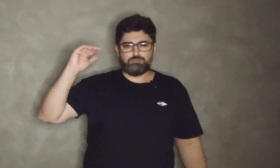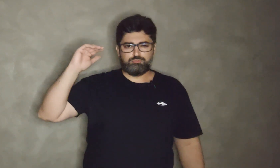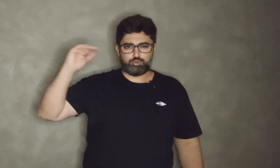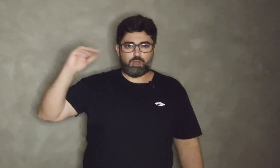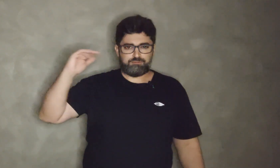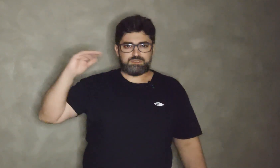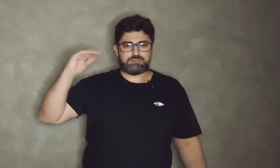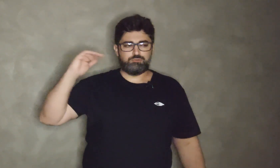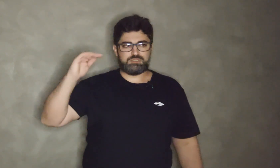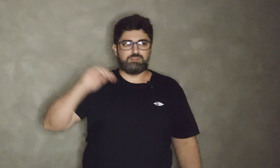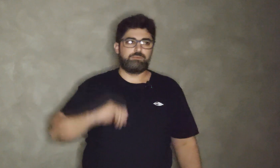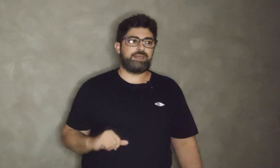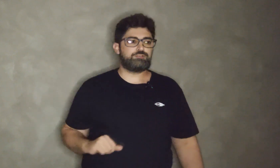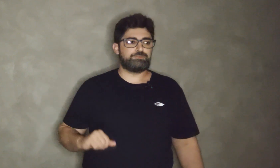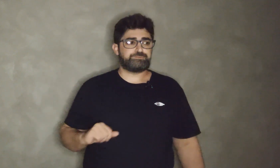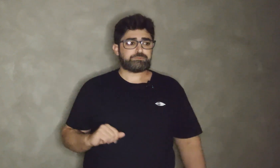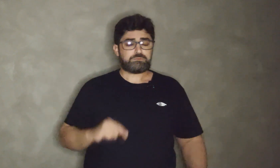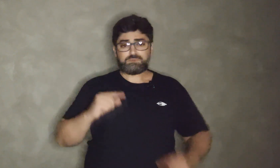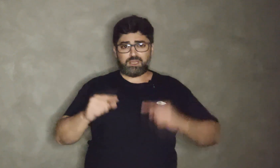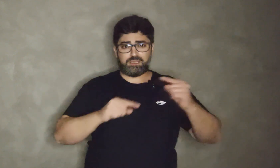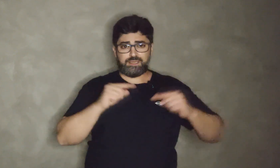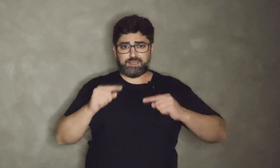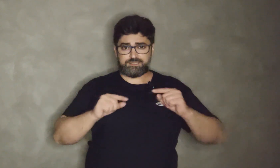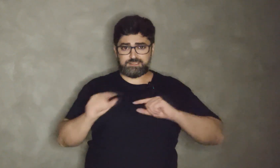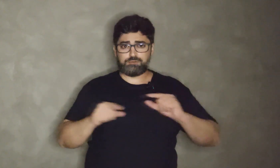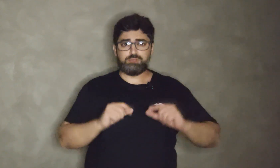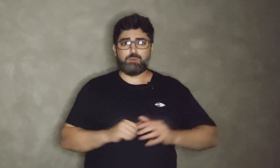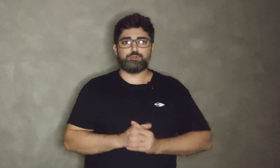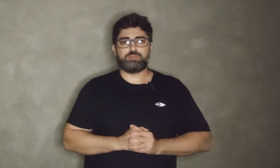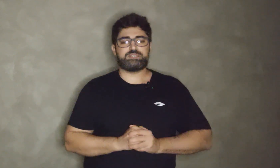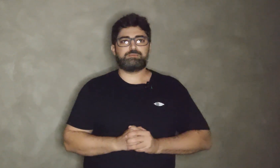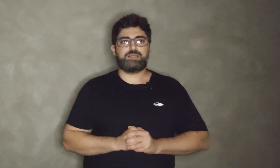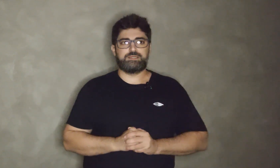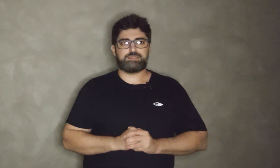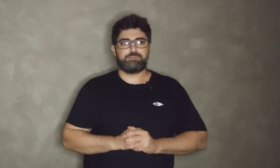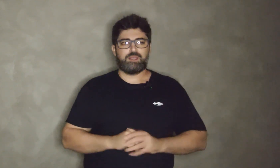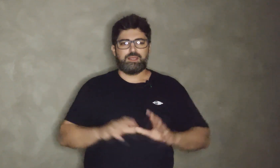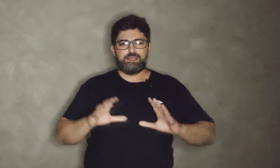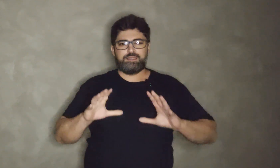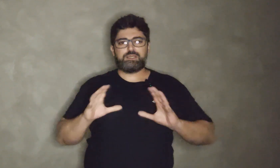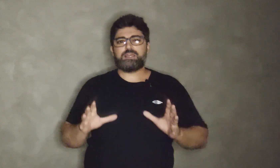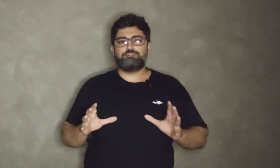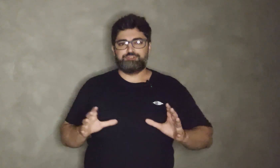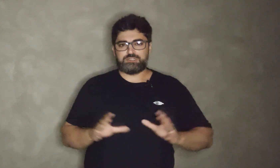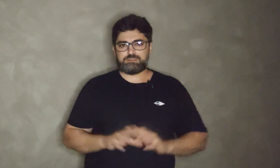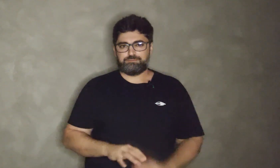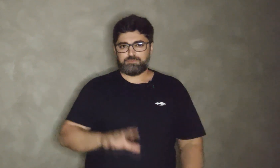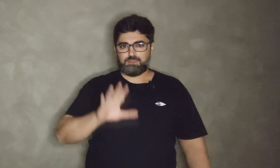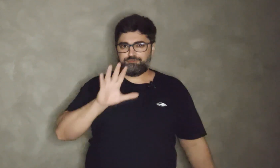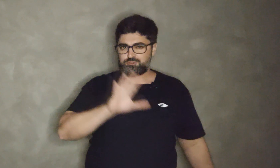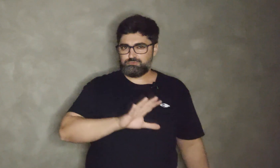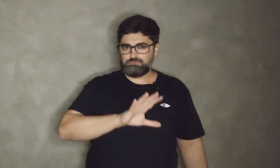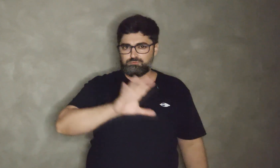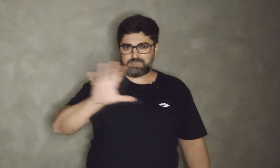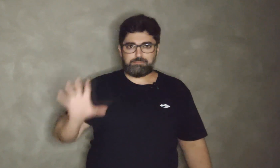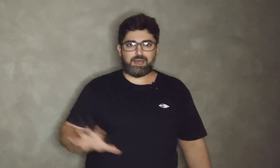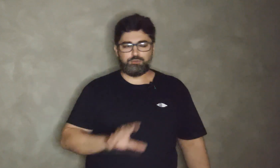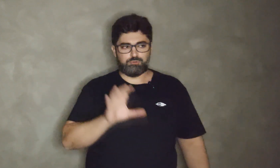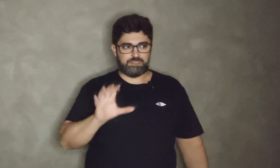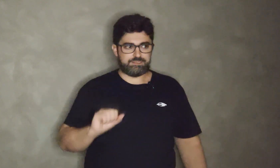com jovens do ensino médio, ensinando língua portuguesa para eles. E o que eu fiz? Eu fiz um trabalho com eles,